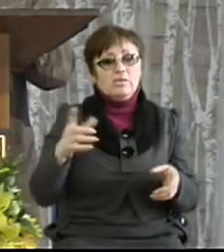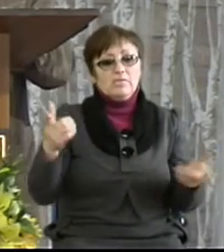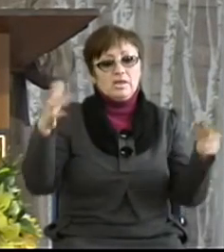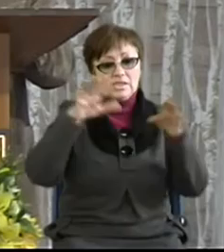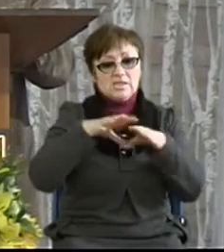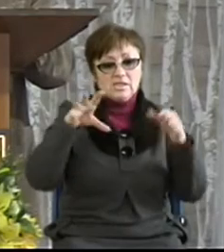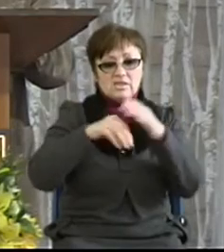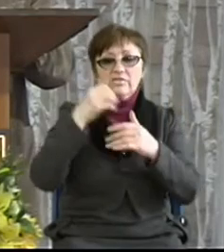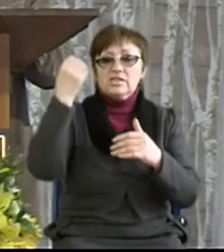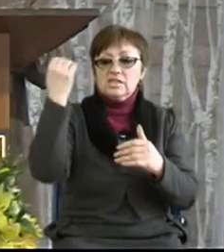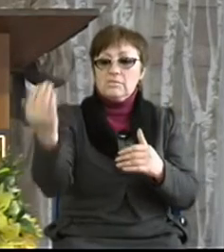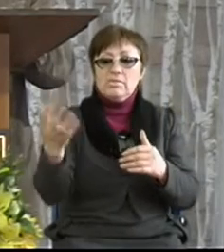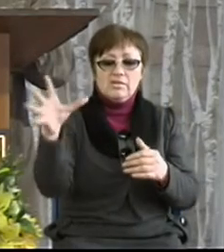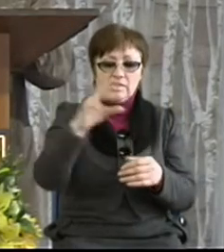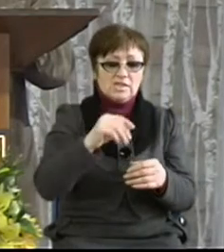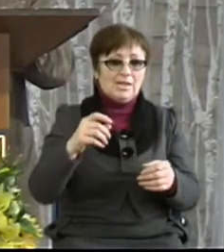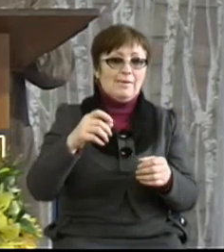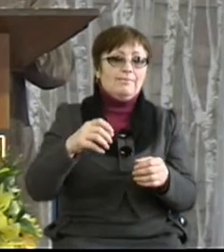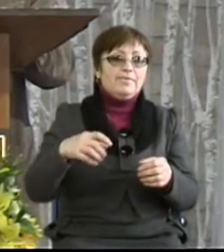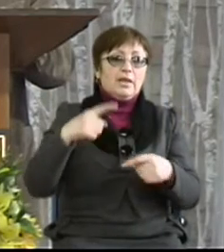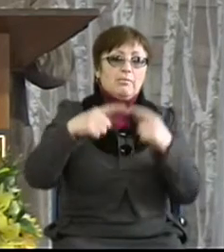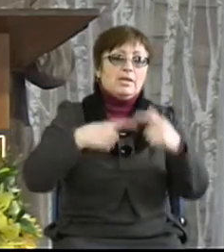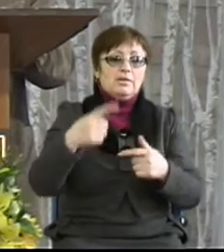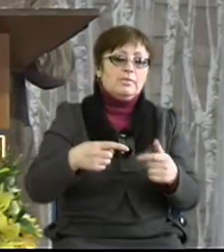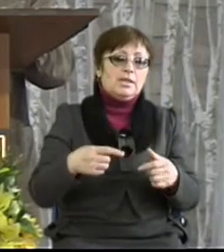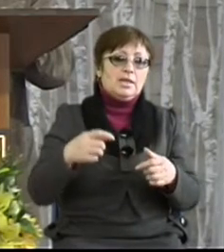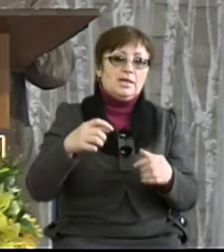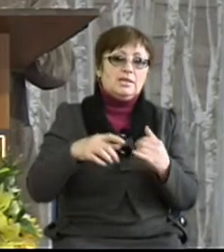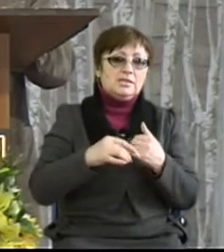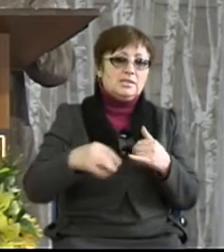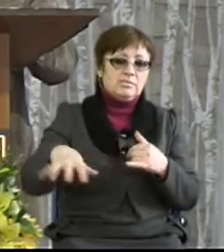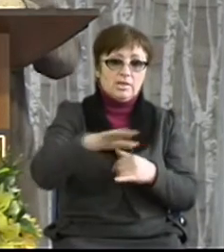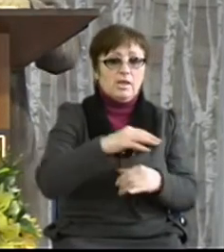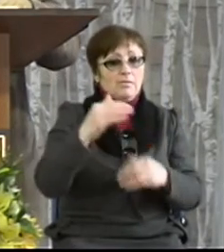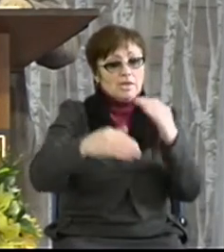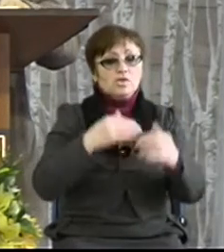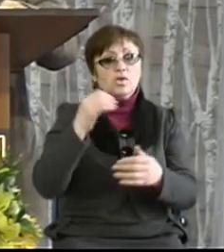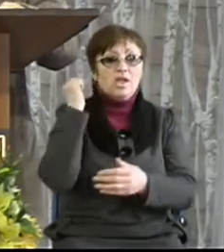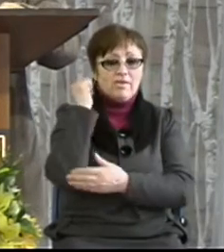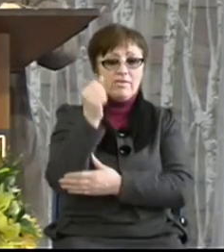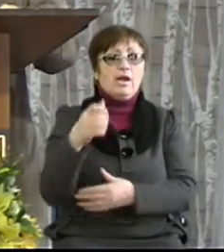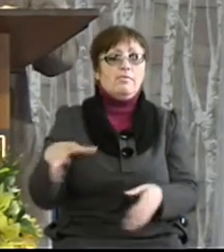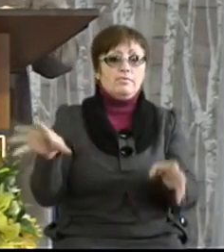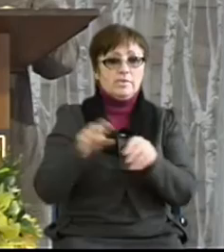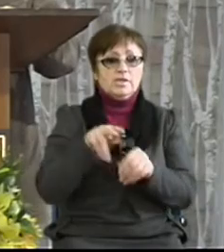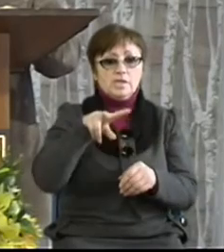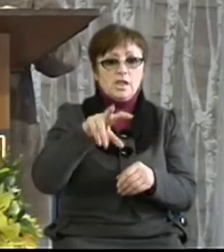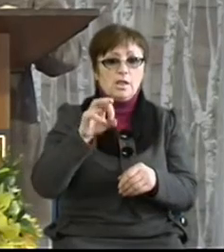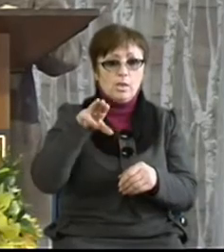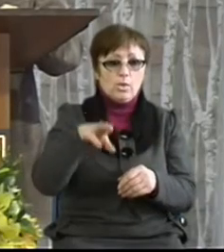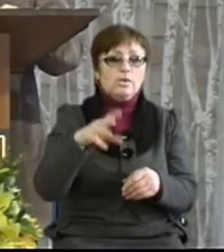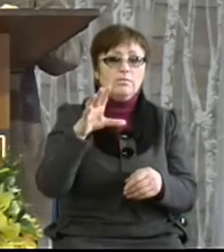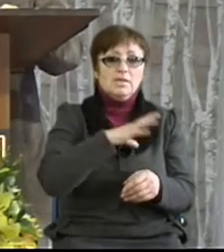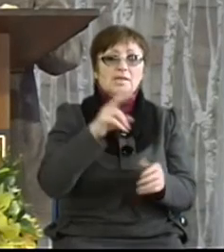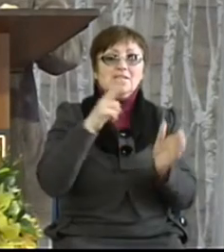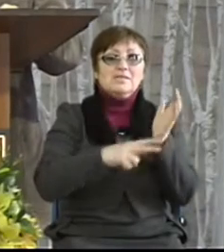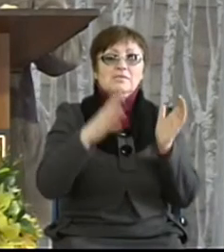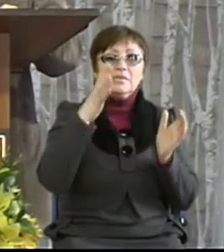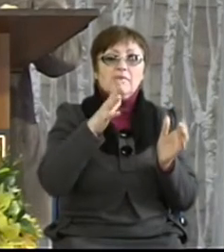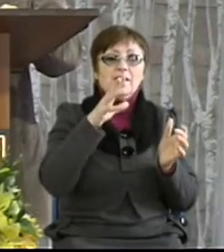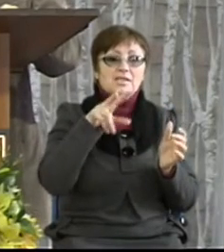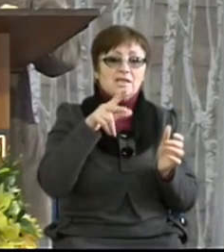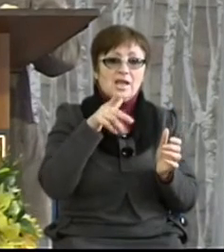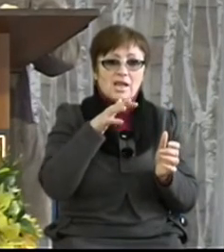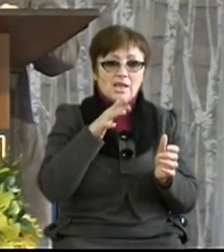земные. И пошел Авраам, как сказал ему Господь, и с ним пошел Лот». Авраам был 75 лет, когда вышел из